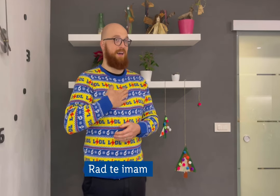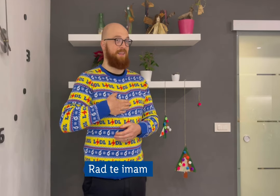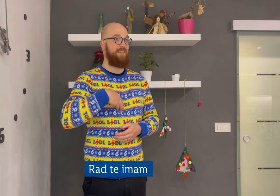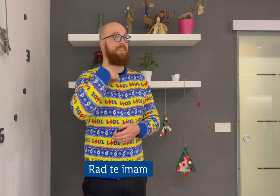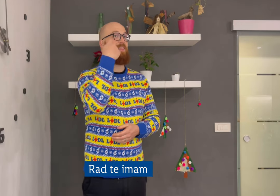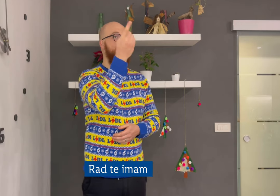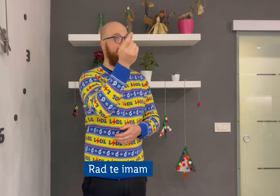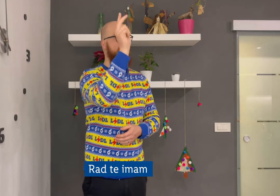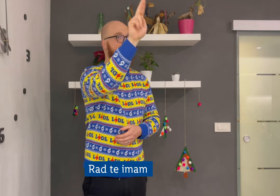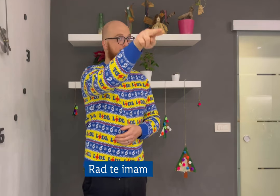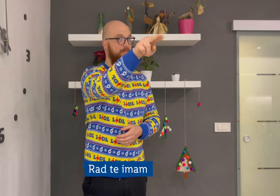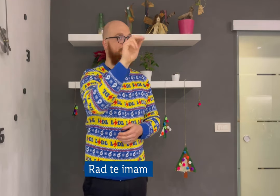Rad te imam.